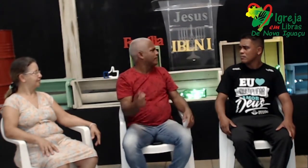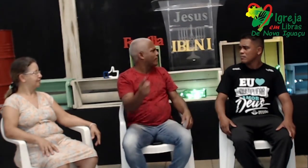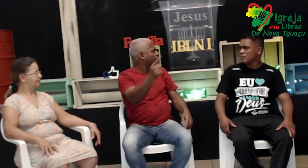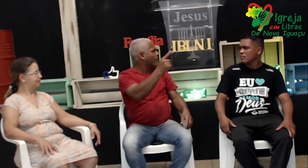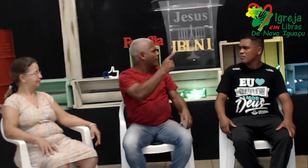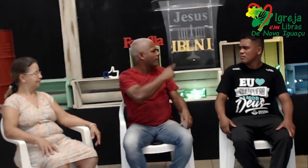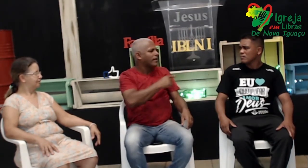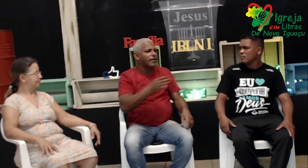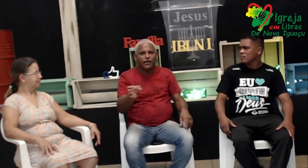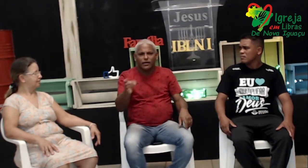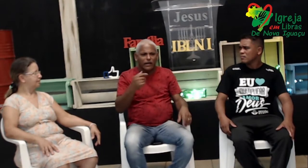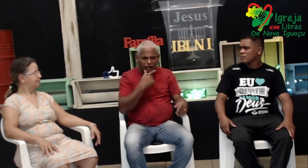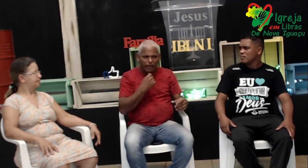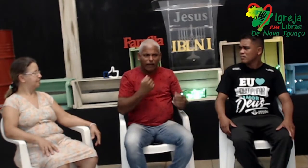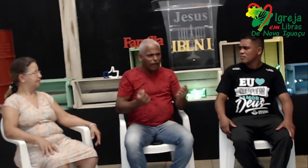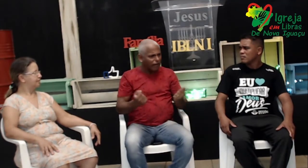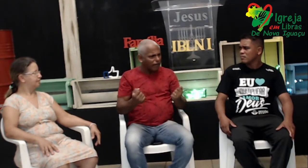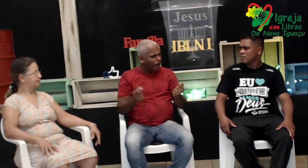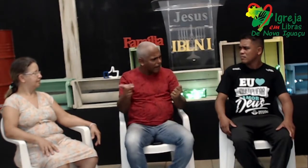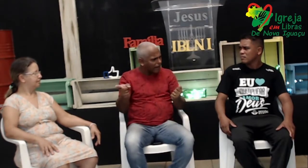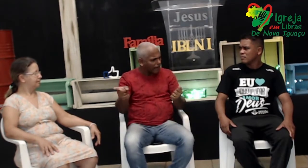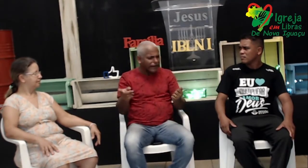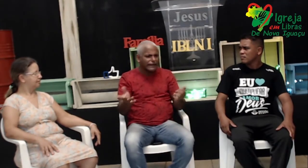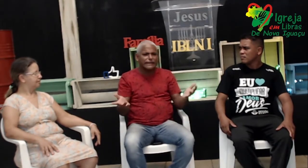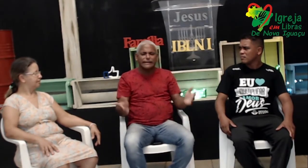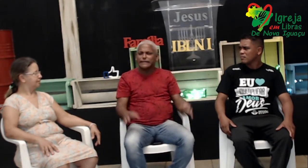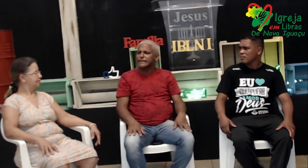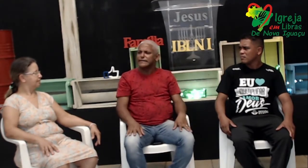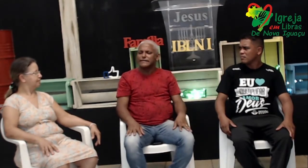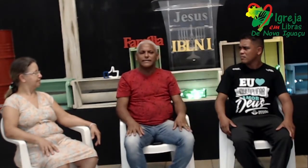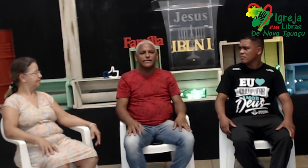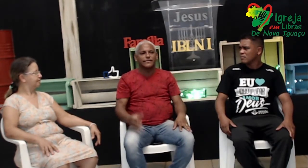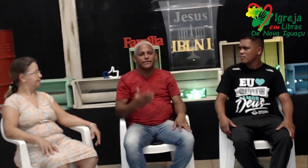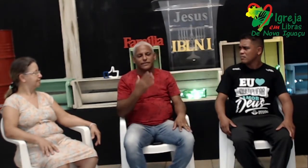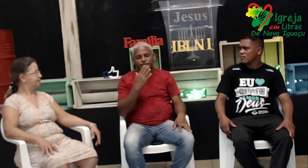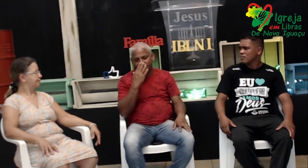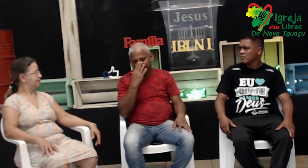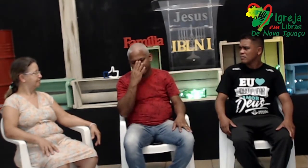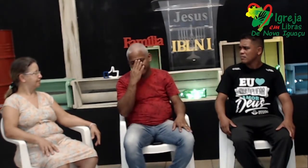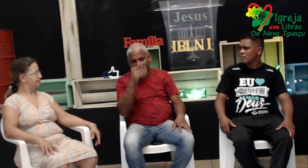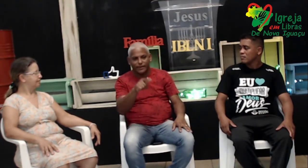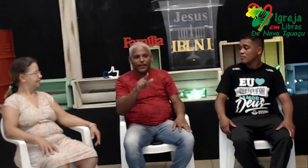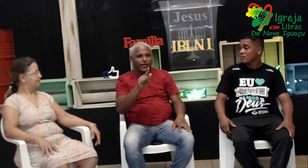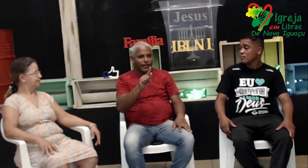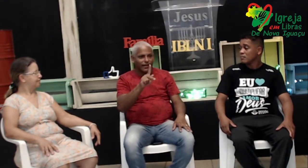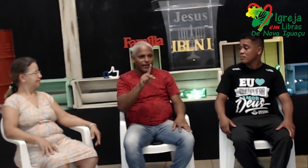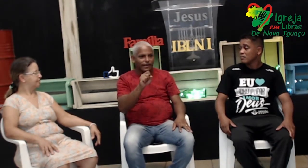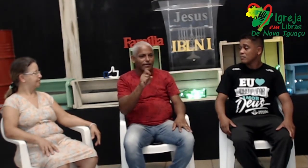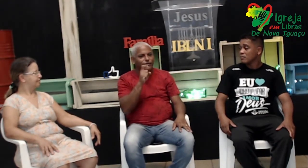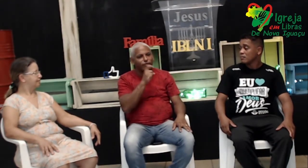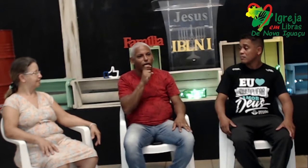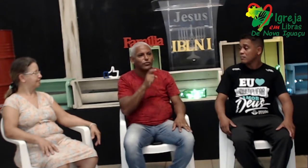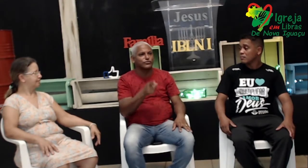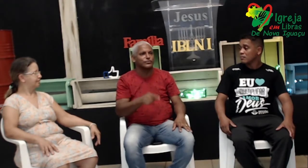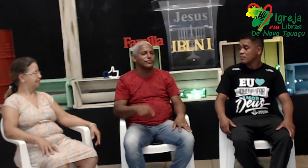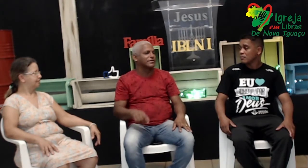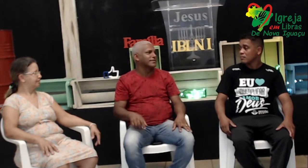um caminho e deu a volta. E aí ficamos assim, eu fiquei até meio sem graça, não